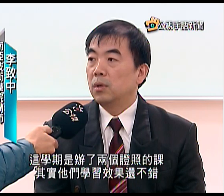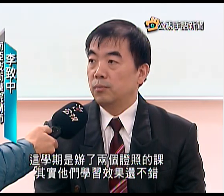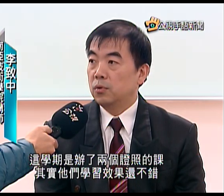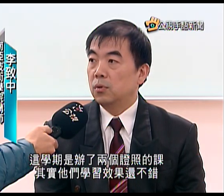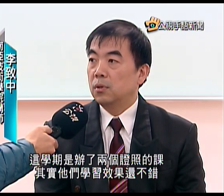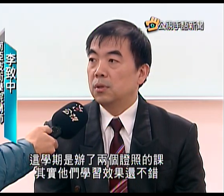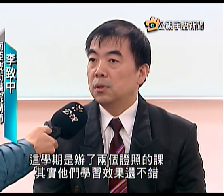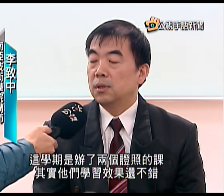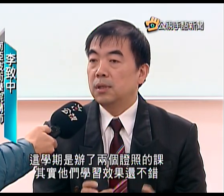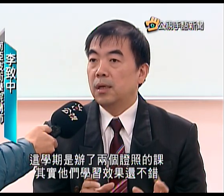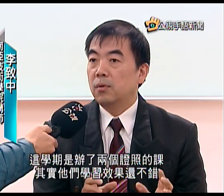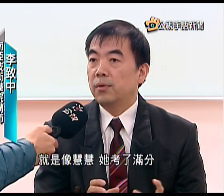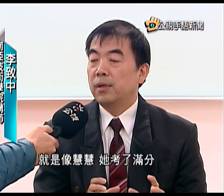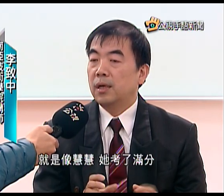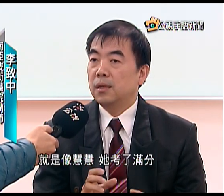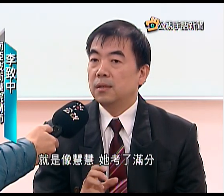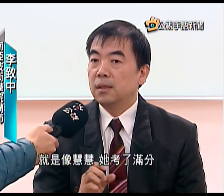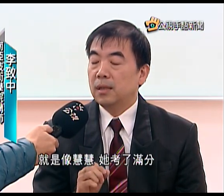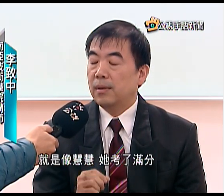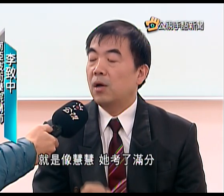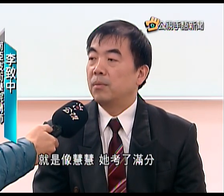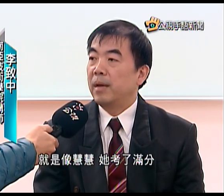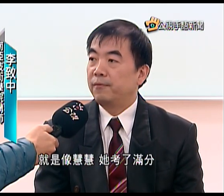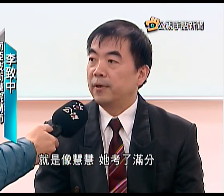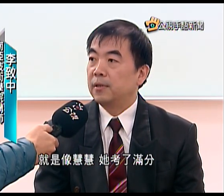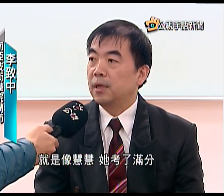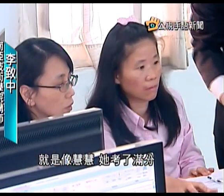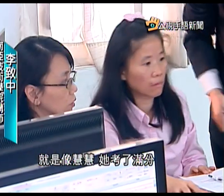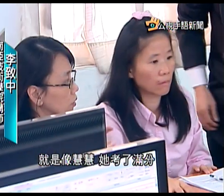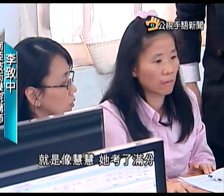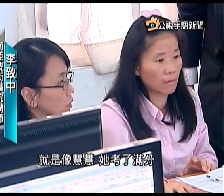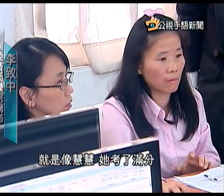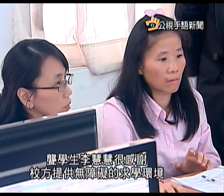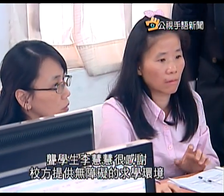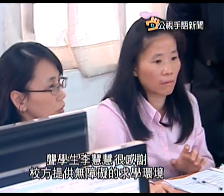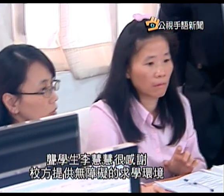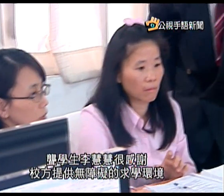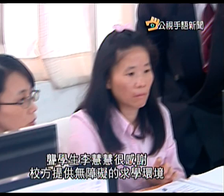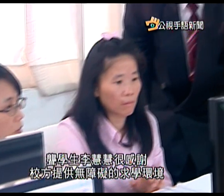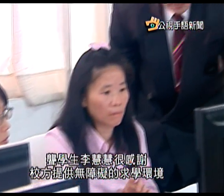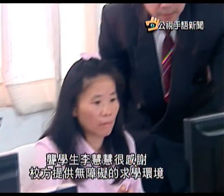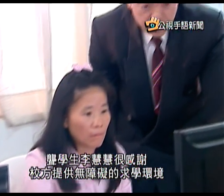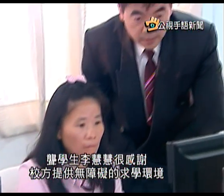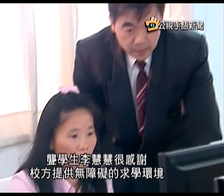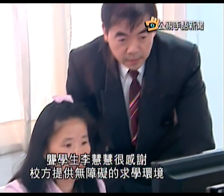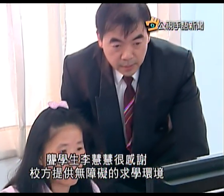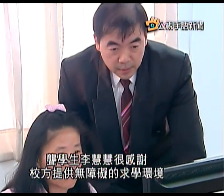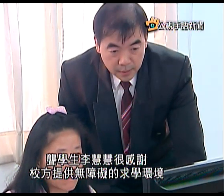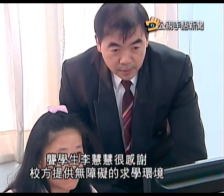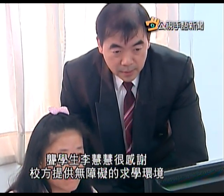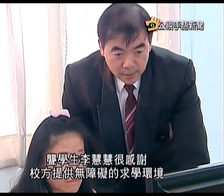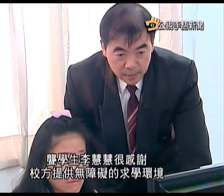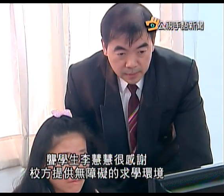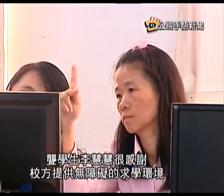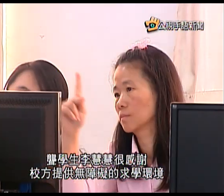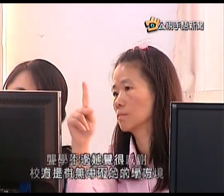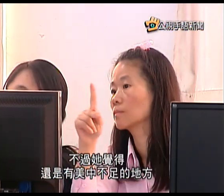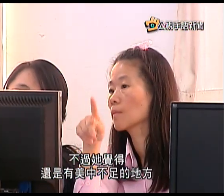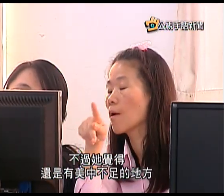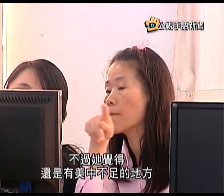不错，就是像慧慧她考了满分这样。 聋学生李慧慧很感谢校方提供无障碍的求学环境，不过她觉得